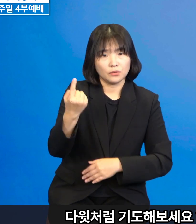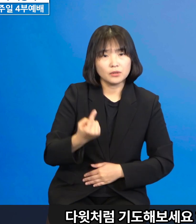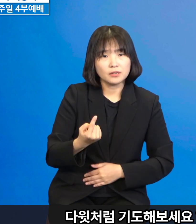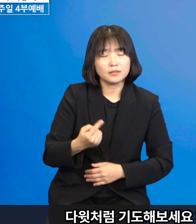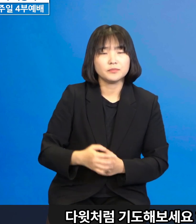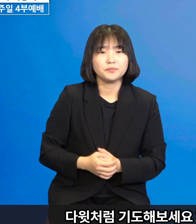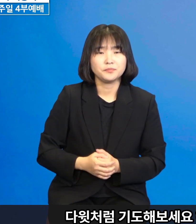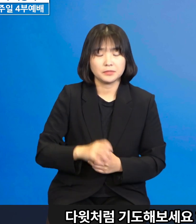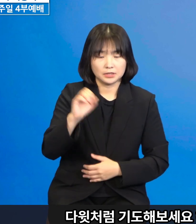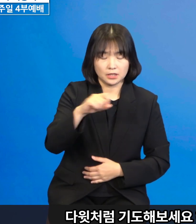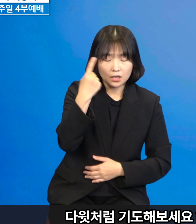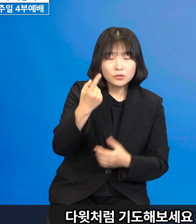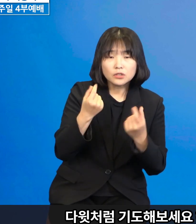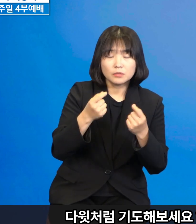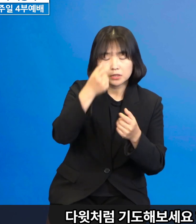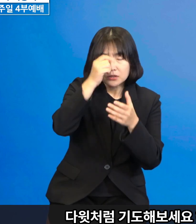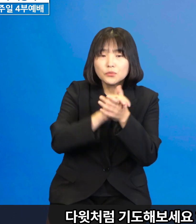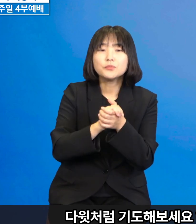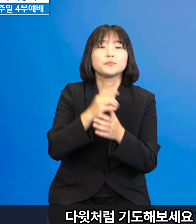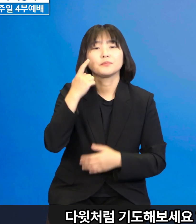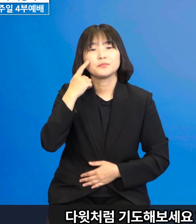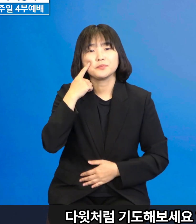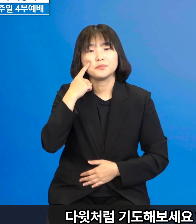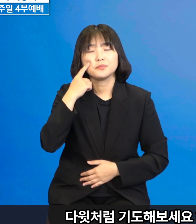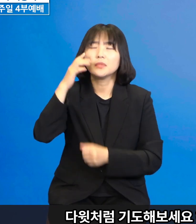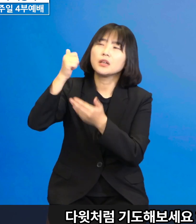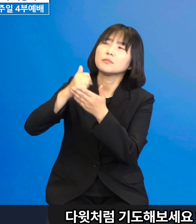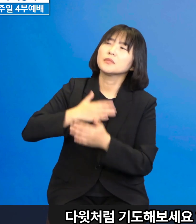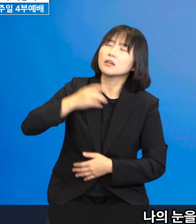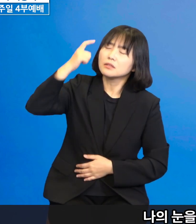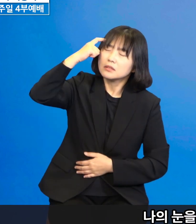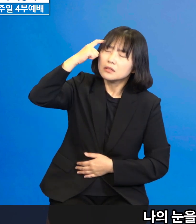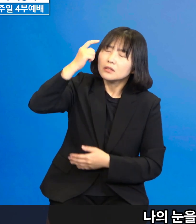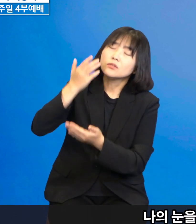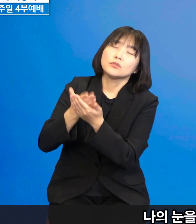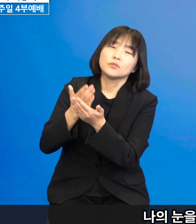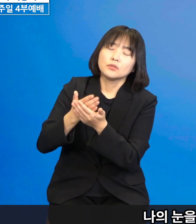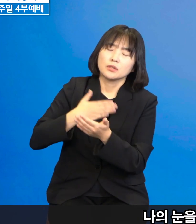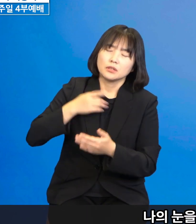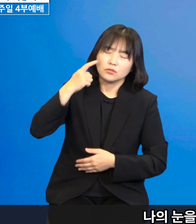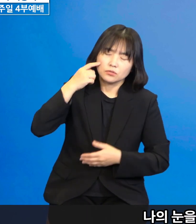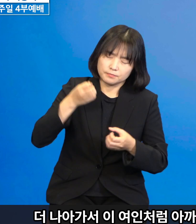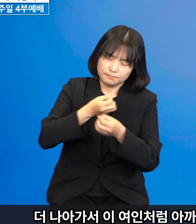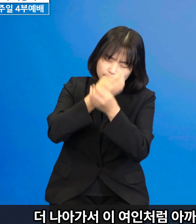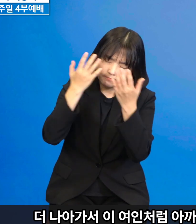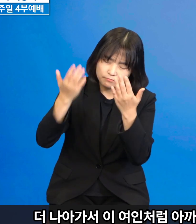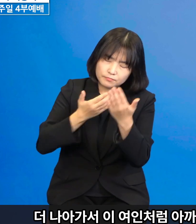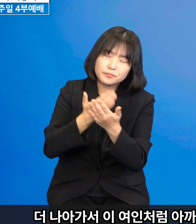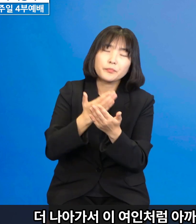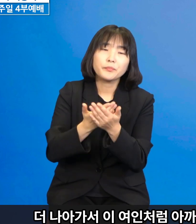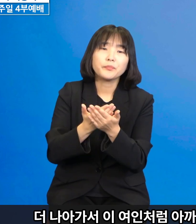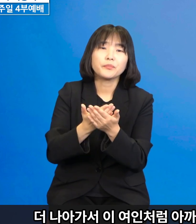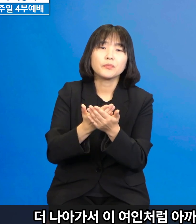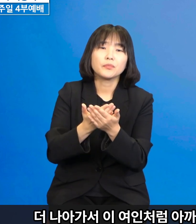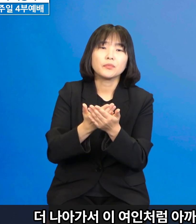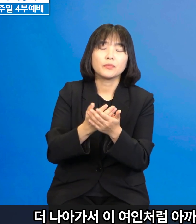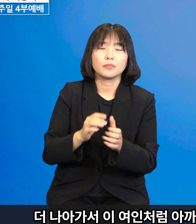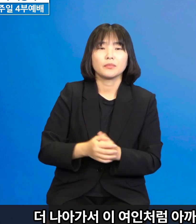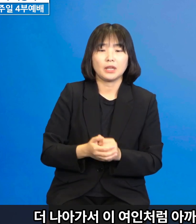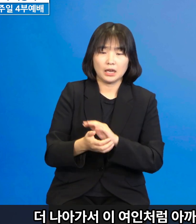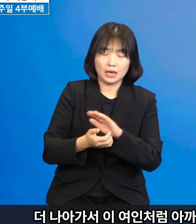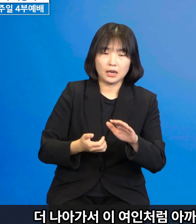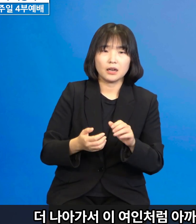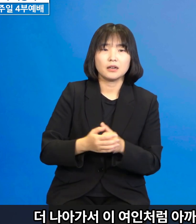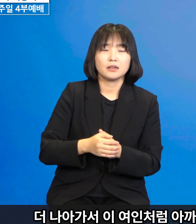다윗처럼 기도해 보세요. 하나님, 나를 생각해 주십시오. 나의 눈을 밝혀 주십시오. 더 나아가서 이 여인처럼, 아까